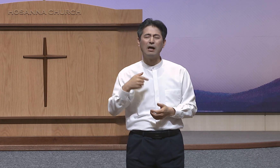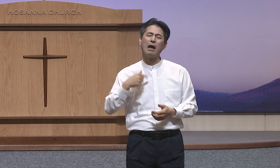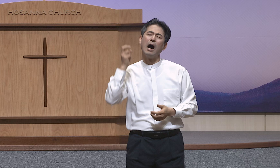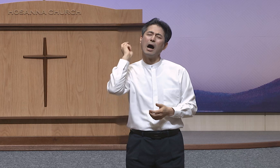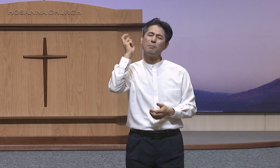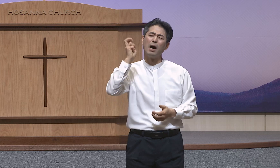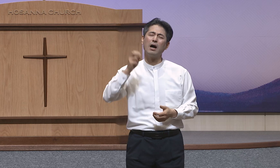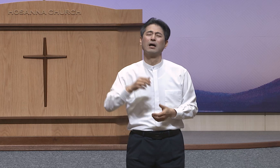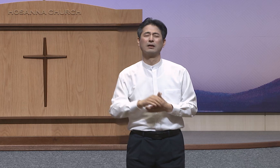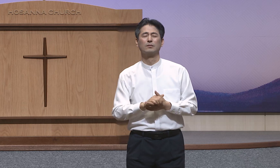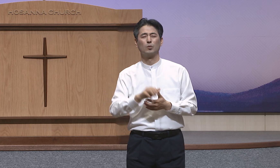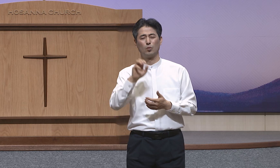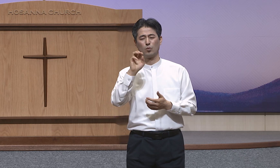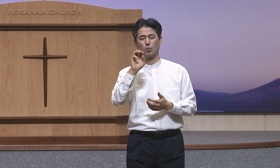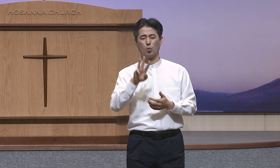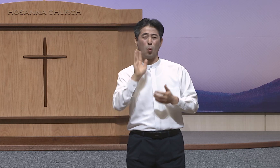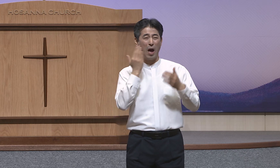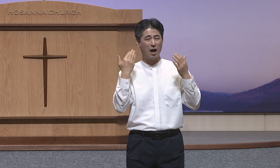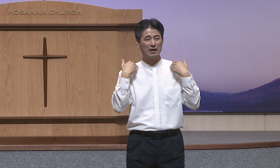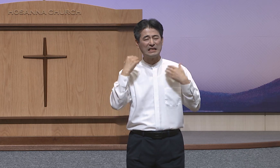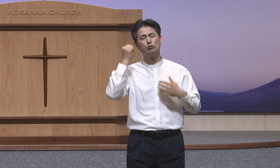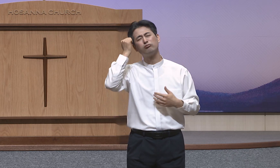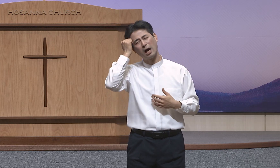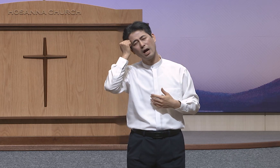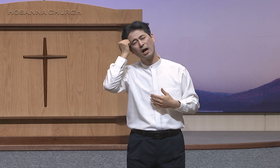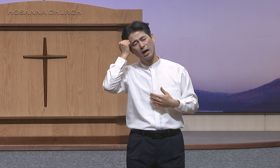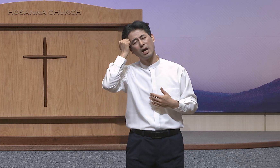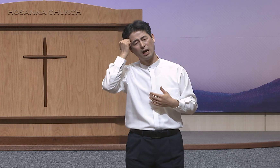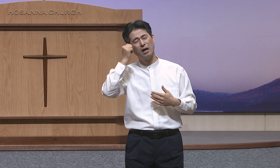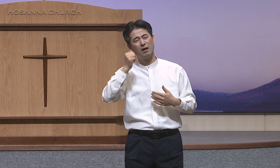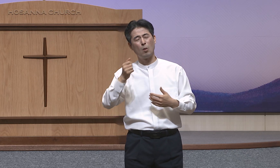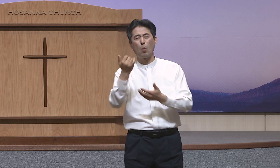그래서 제가 왜 폐결핵에 걸렸을까라고 생각했는데